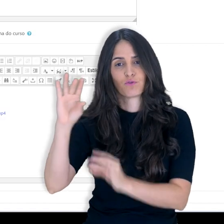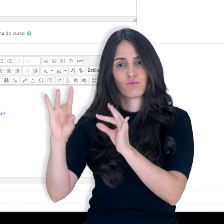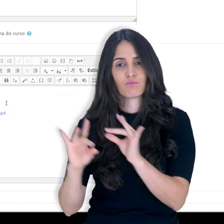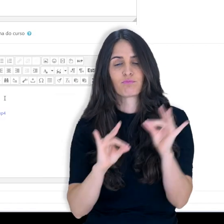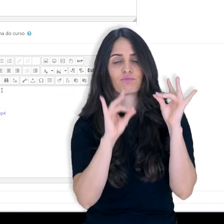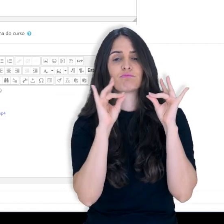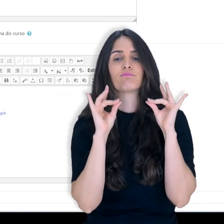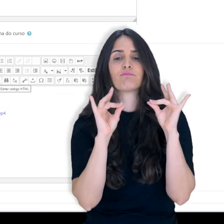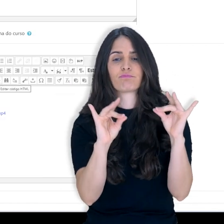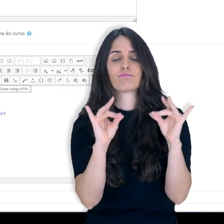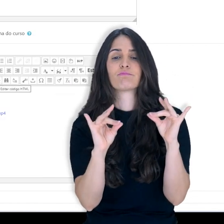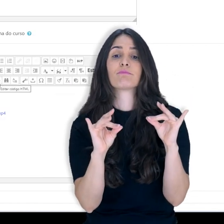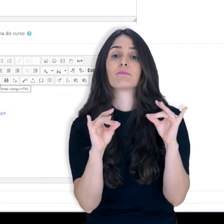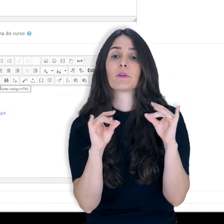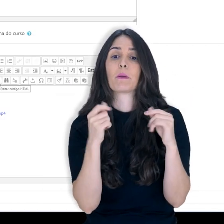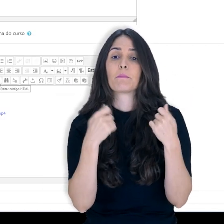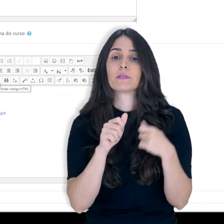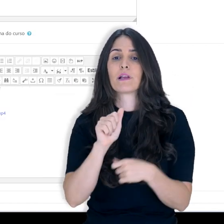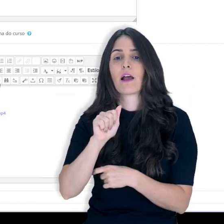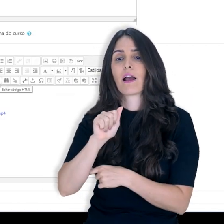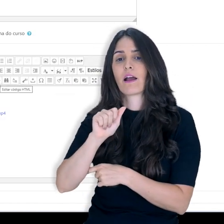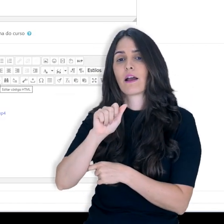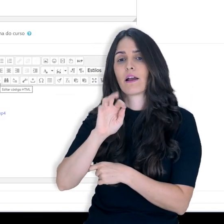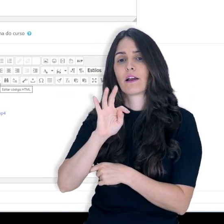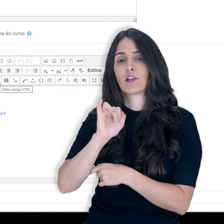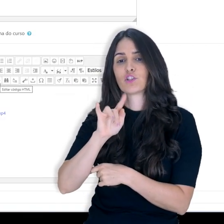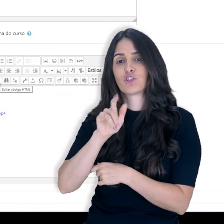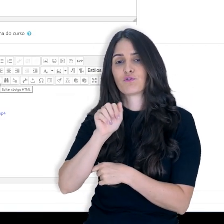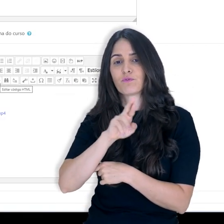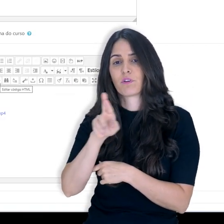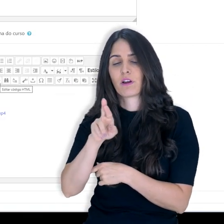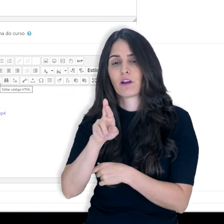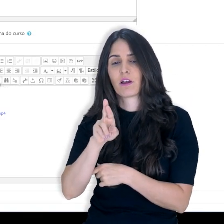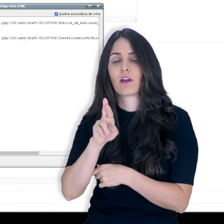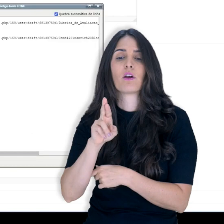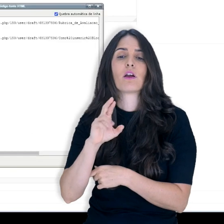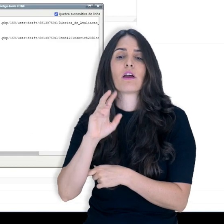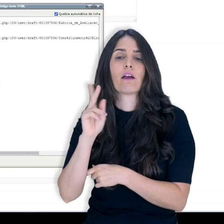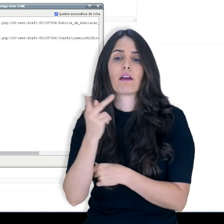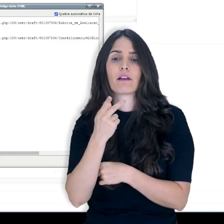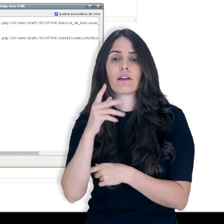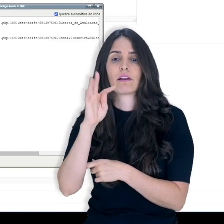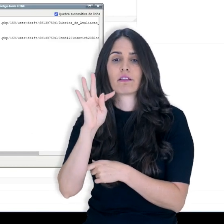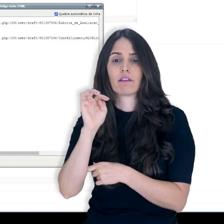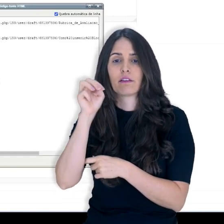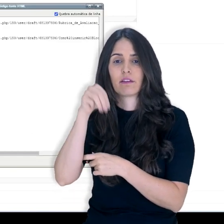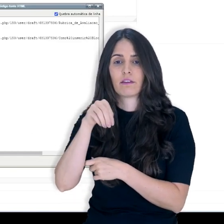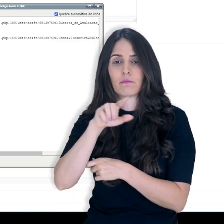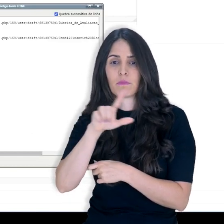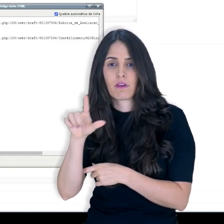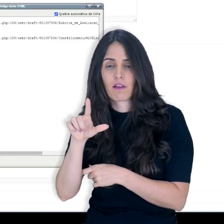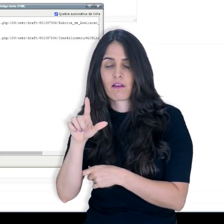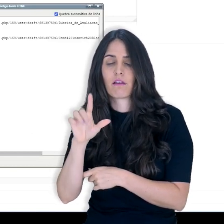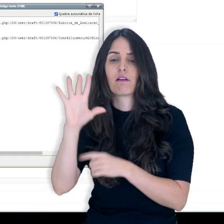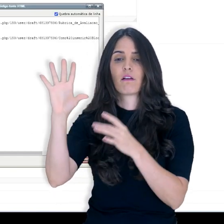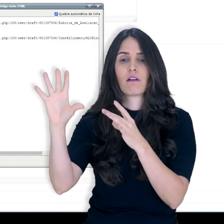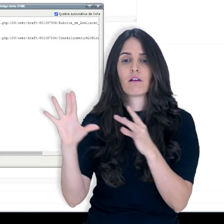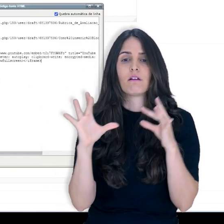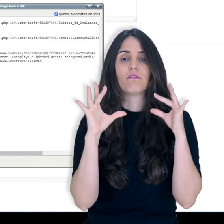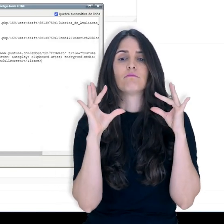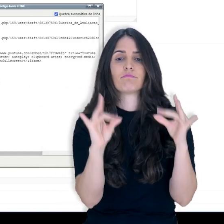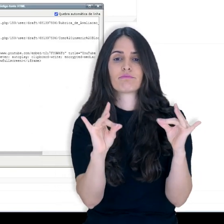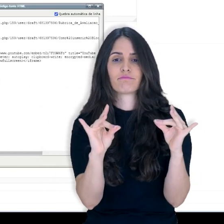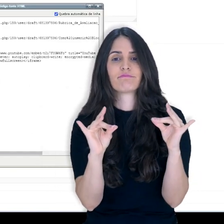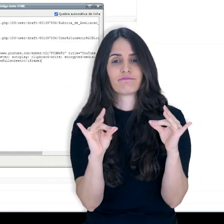na minha página preciso ativar aqui editar código HTML então eu vou colar